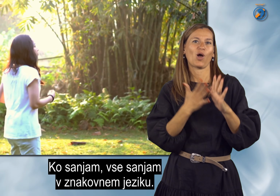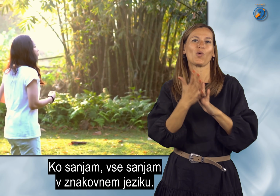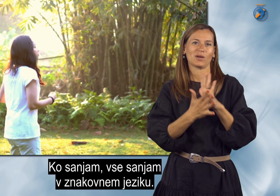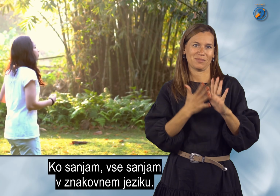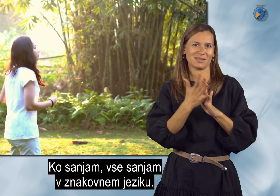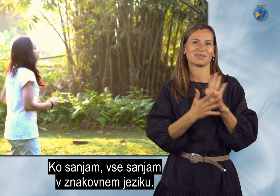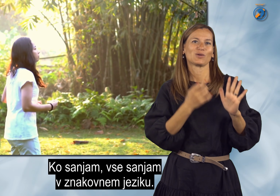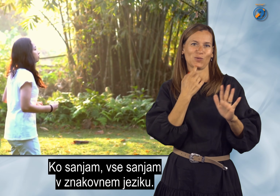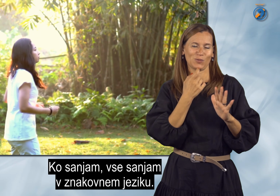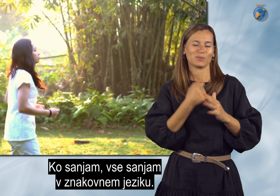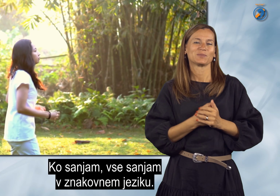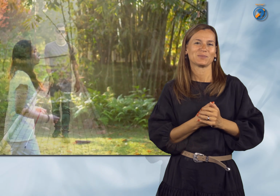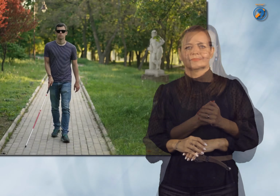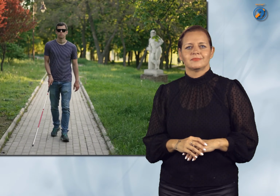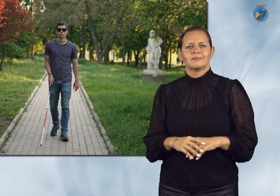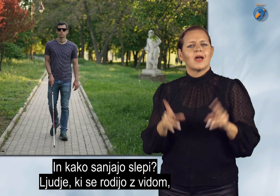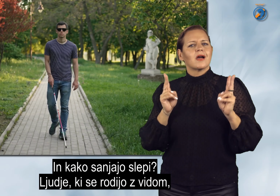znakovnem jeziku.